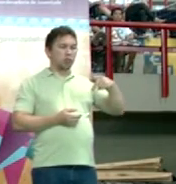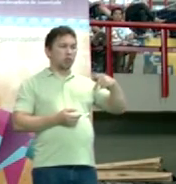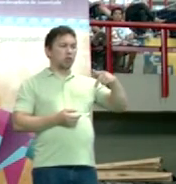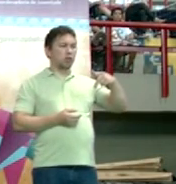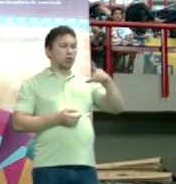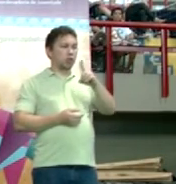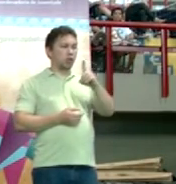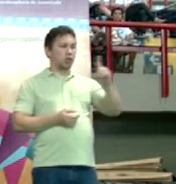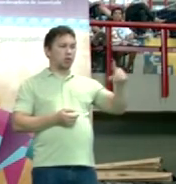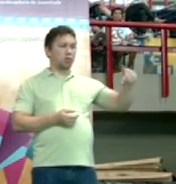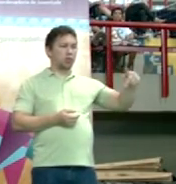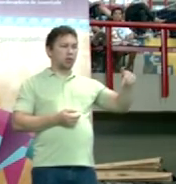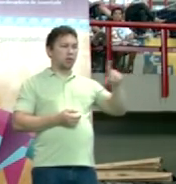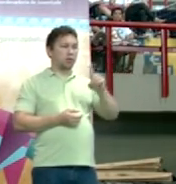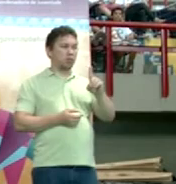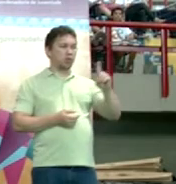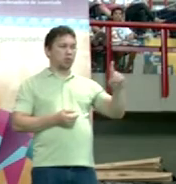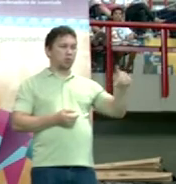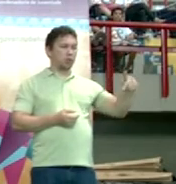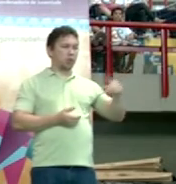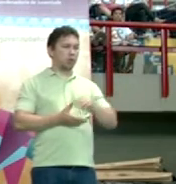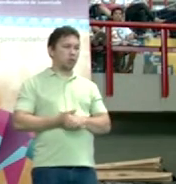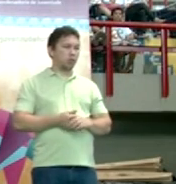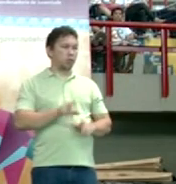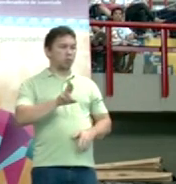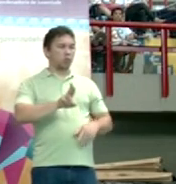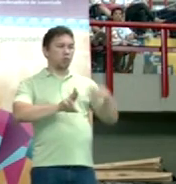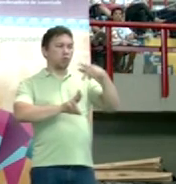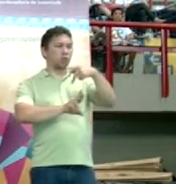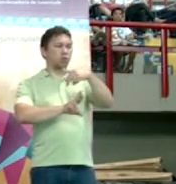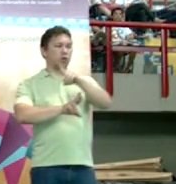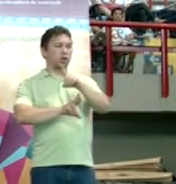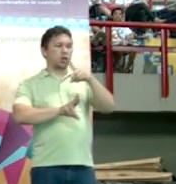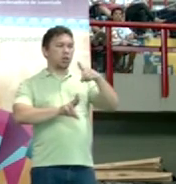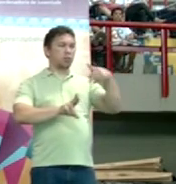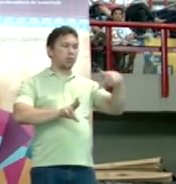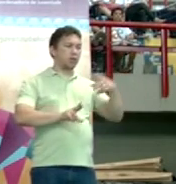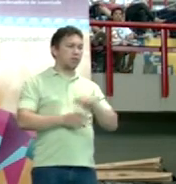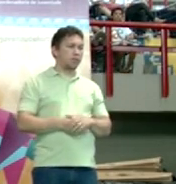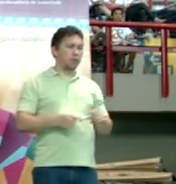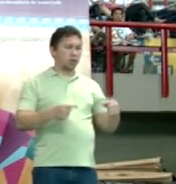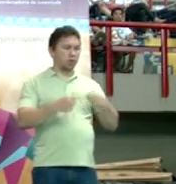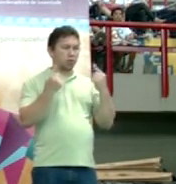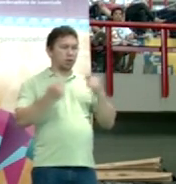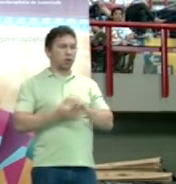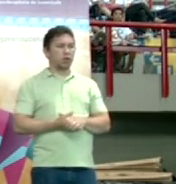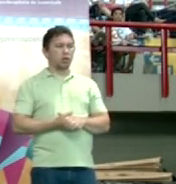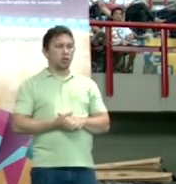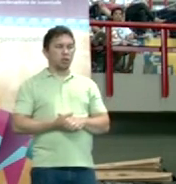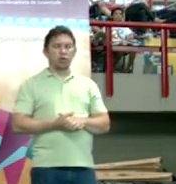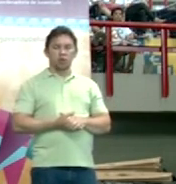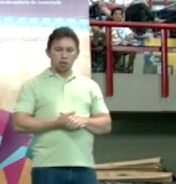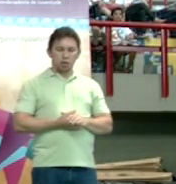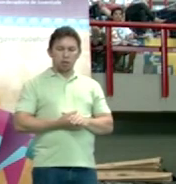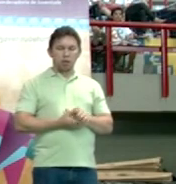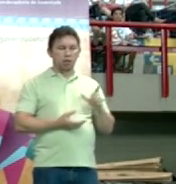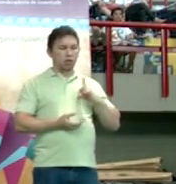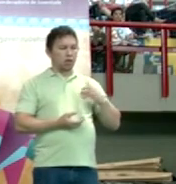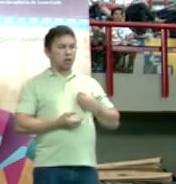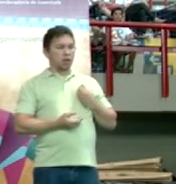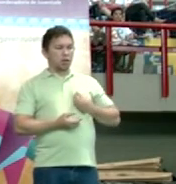de tomada e corrente, DDP e corrente, usa a primeira. Se a questão está falando do